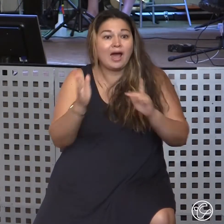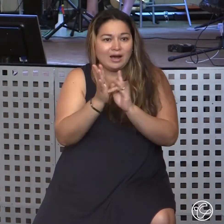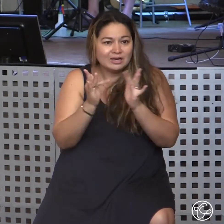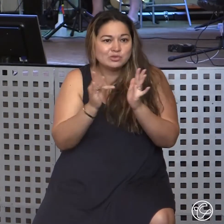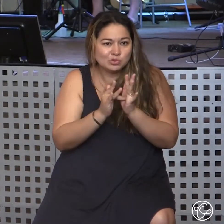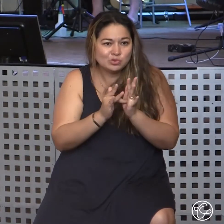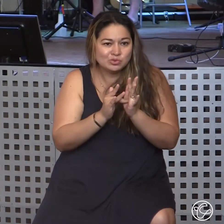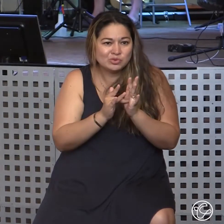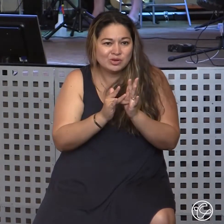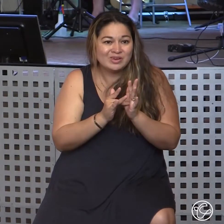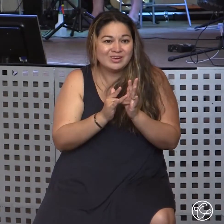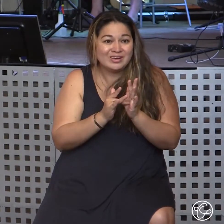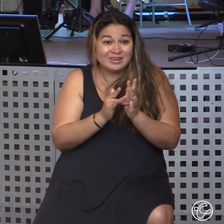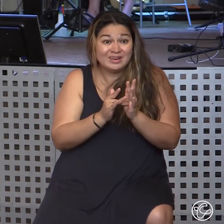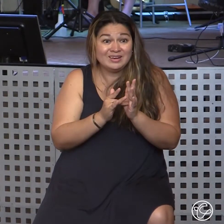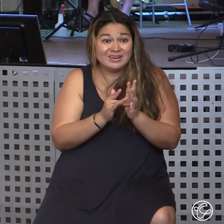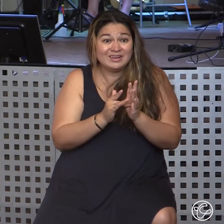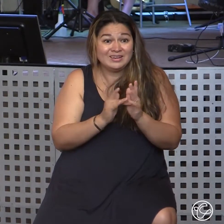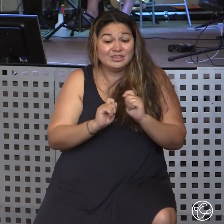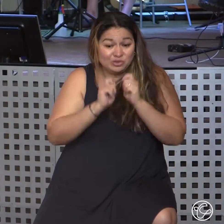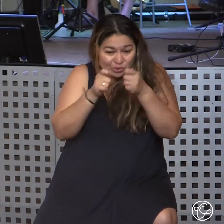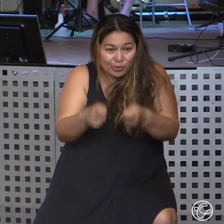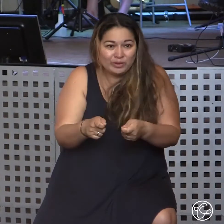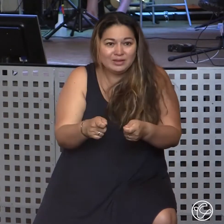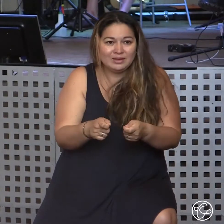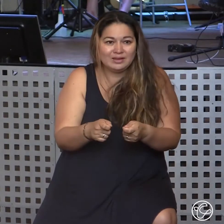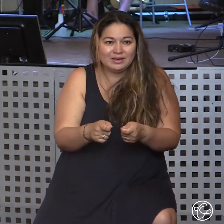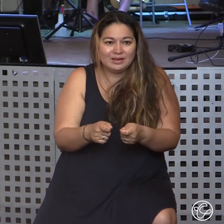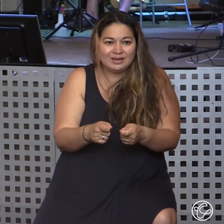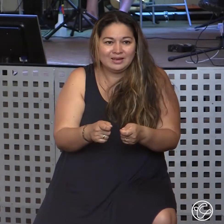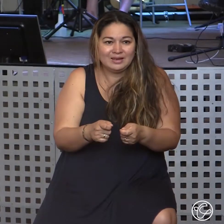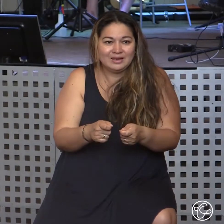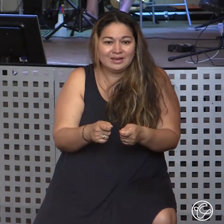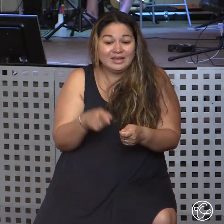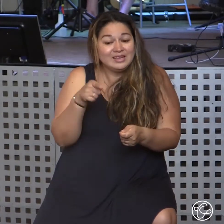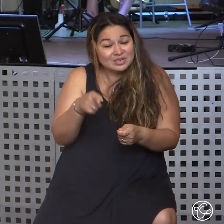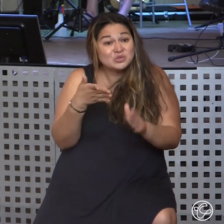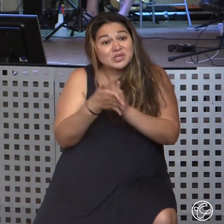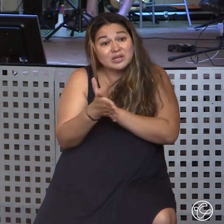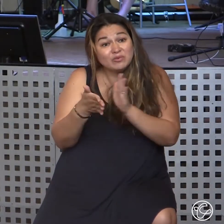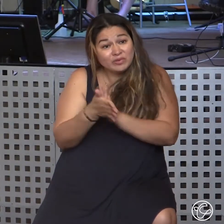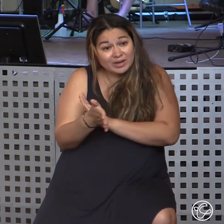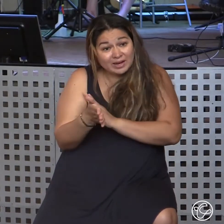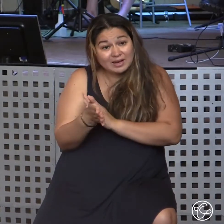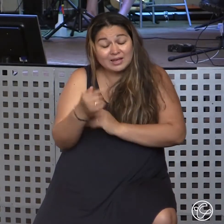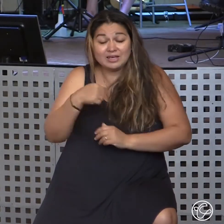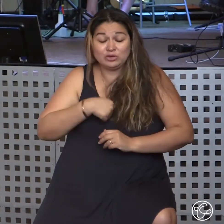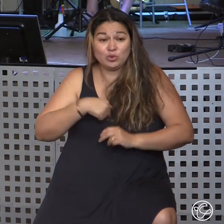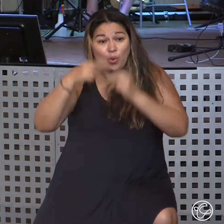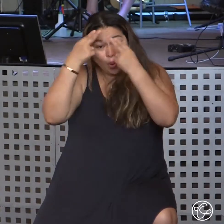Y Él dice, si honras al Hijo, honras al Padre.